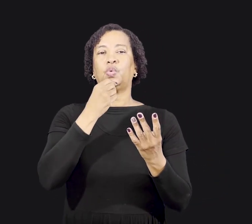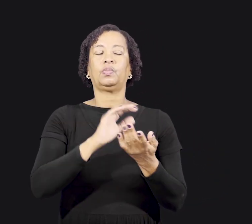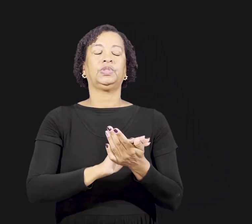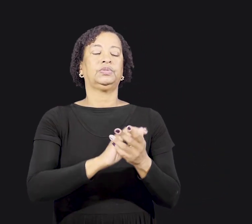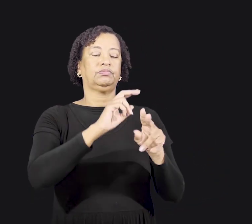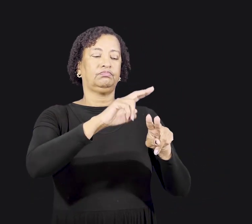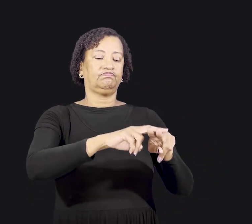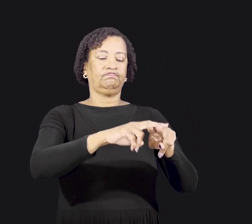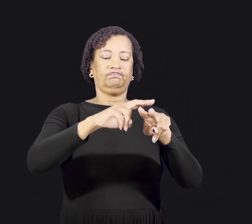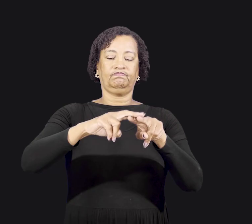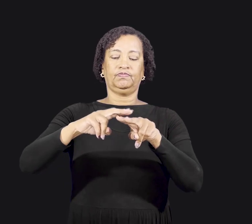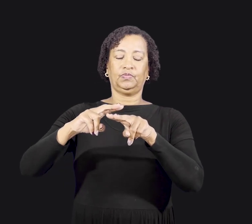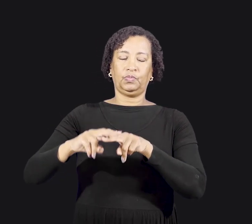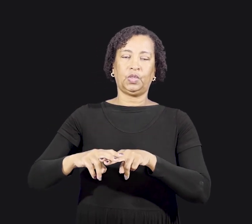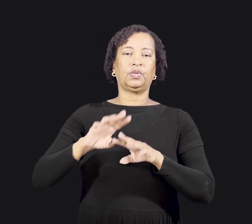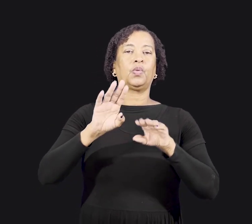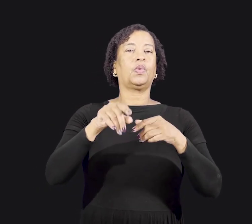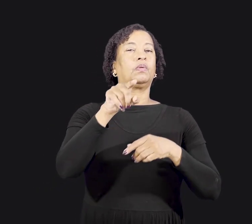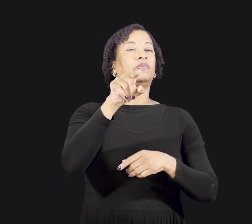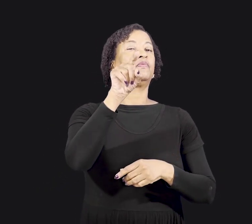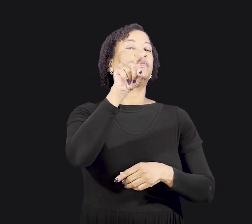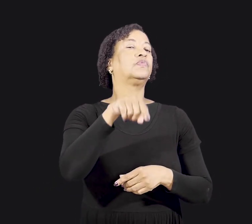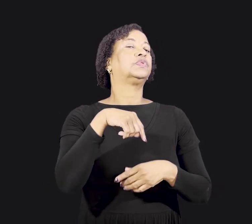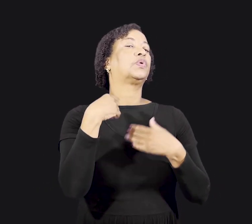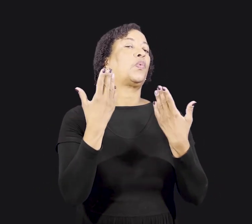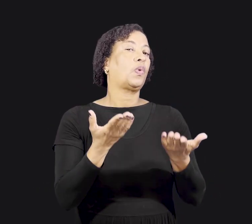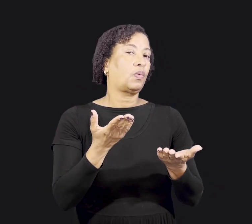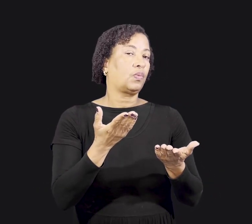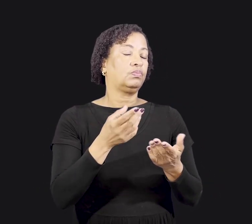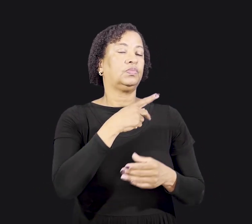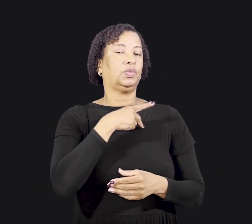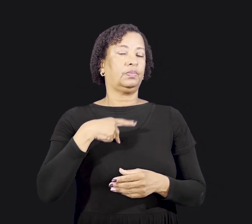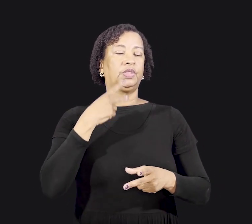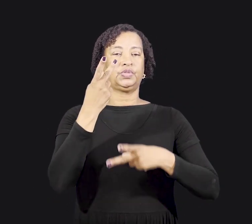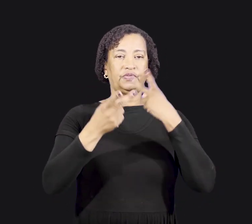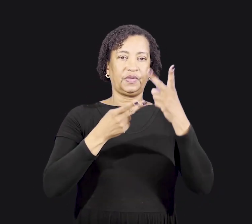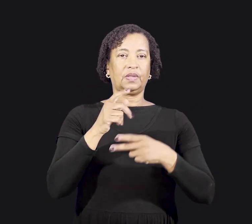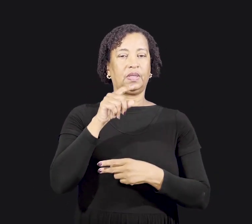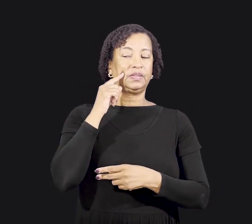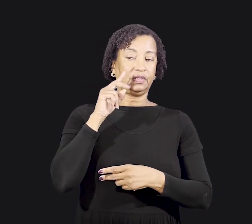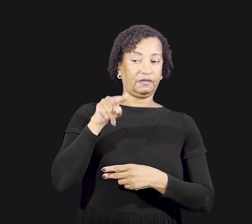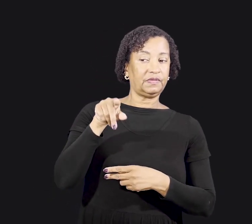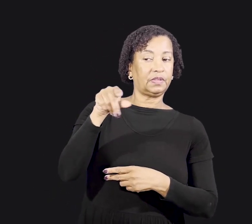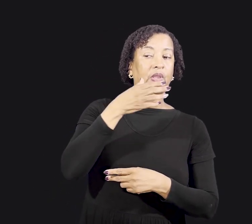num banco da igreja. Qual deles você é, hein? O pastor poderia dizer, está vendo aquele homem